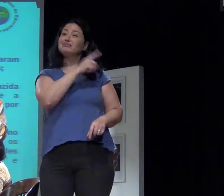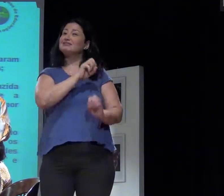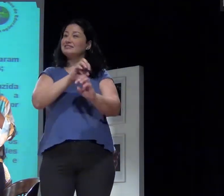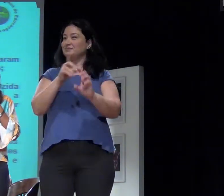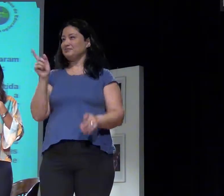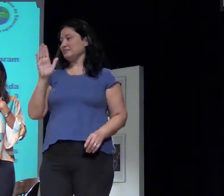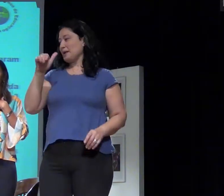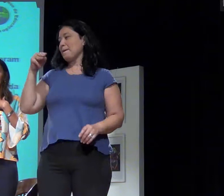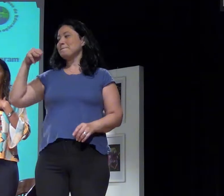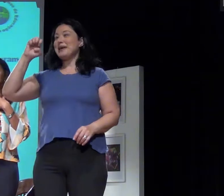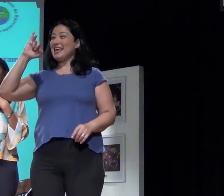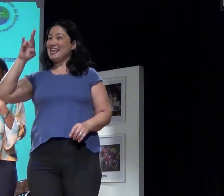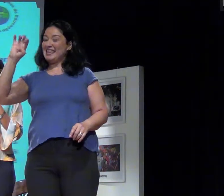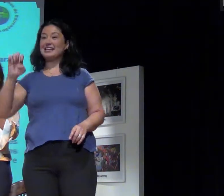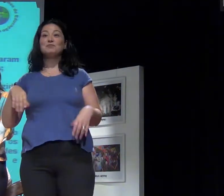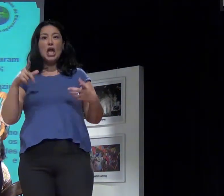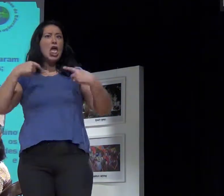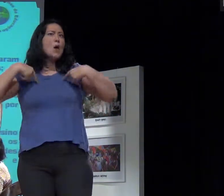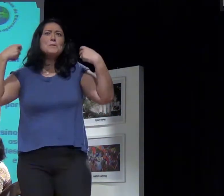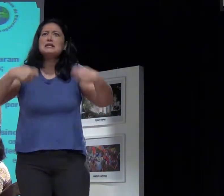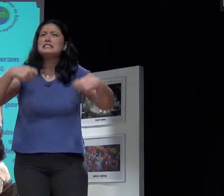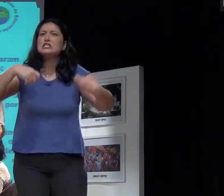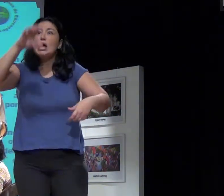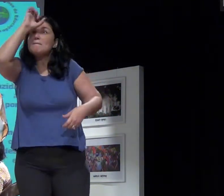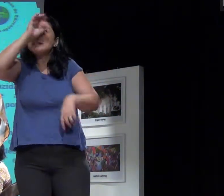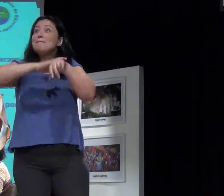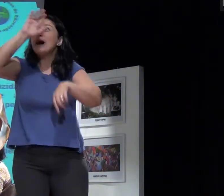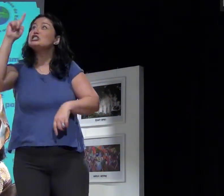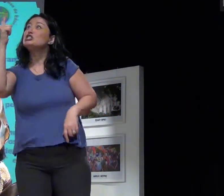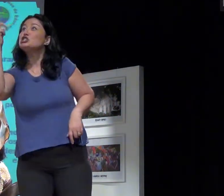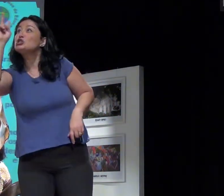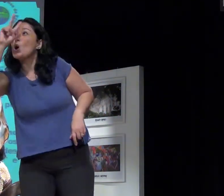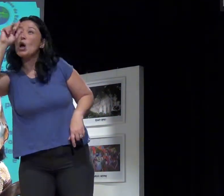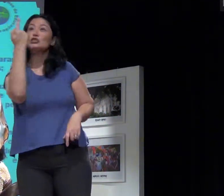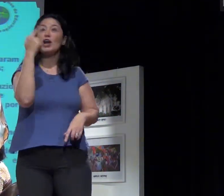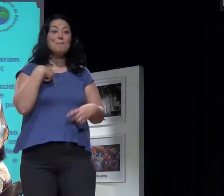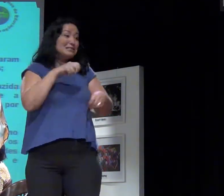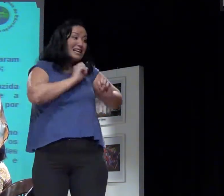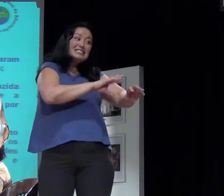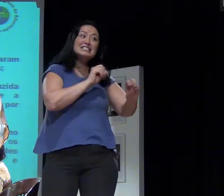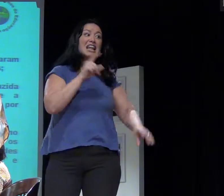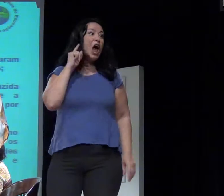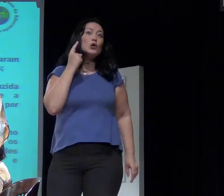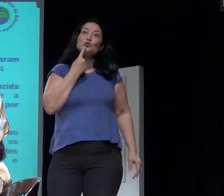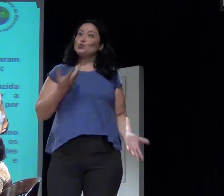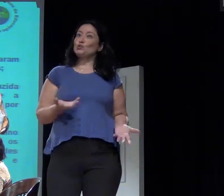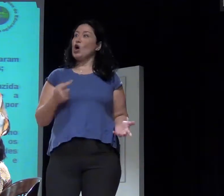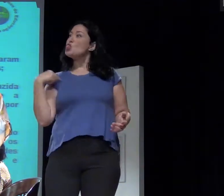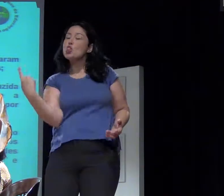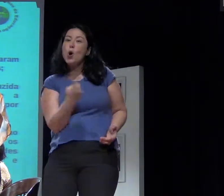que ele me chama de Meire, eu preciso aprender mais História e Geografia para ensinar os surdos.